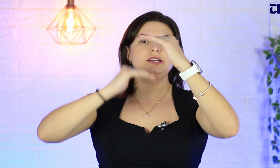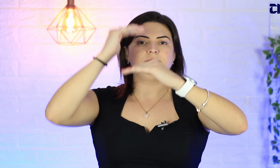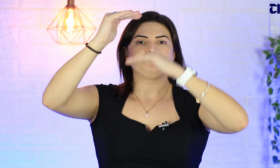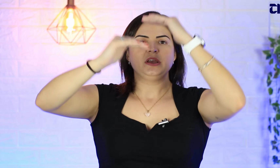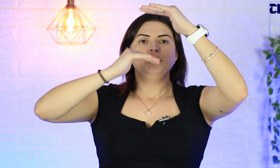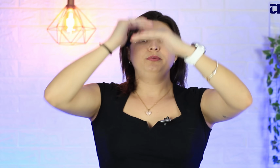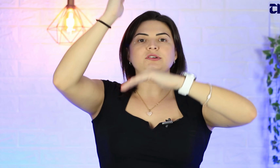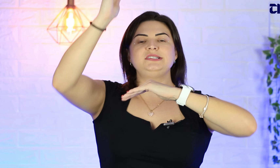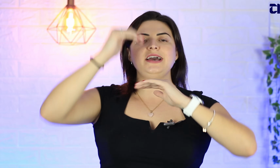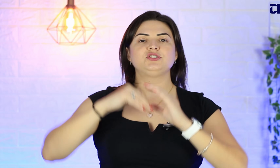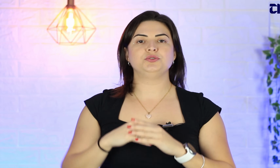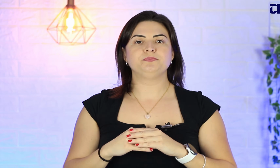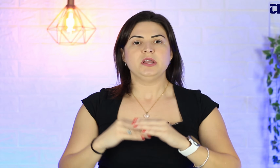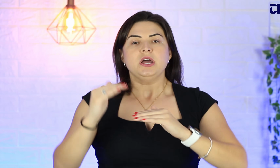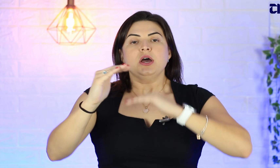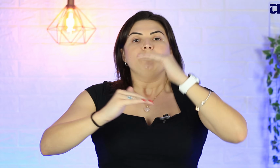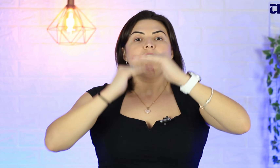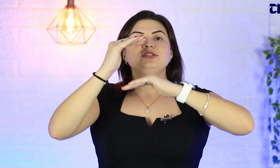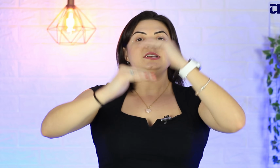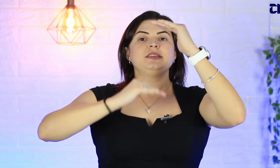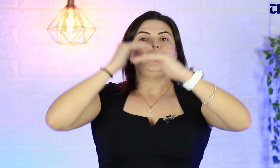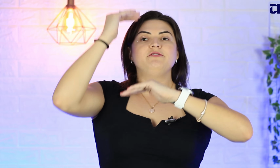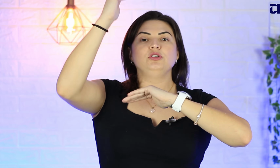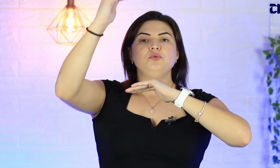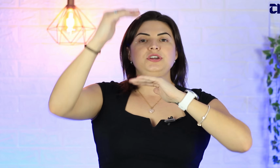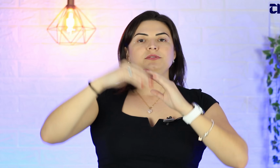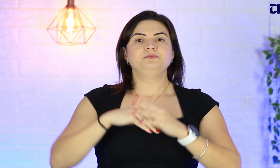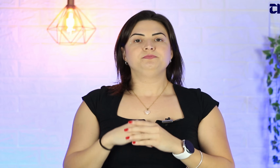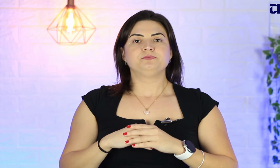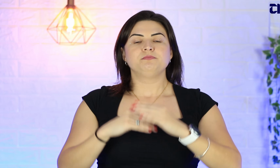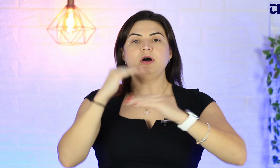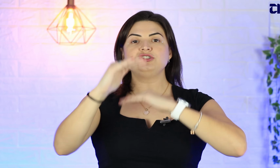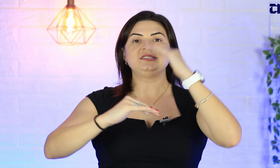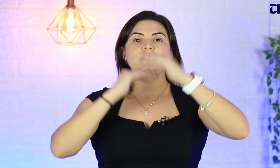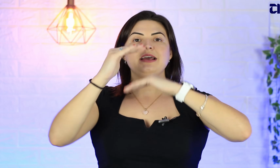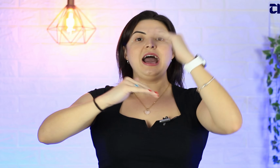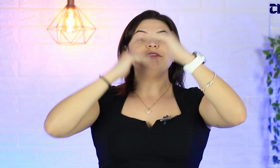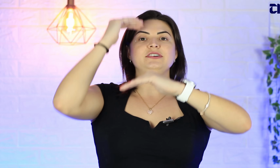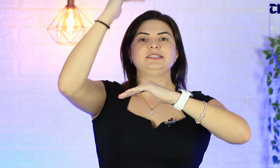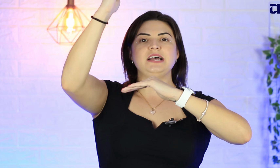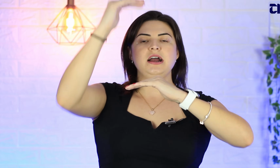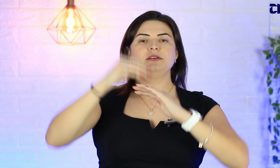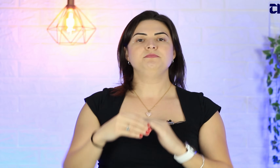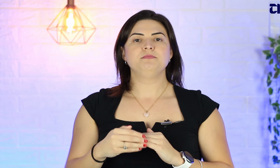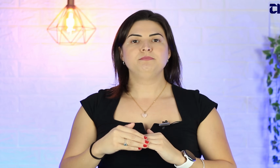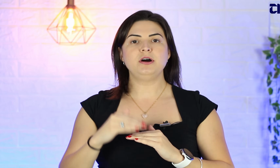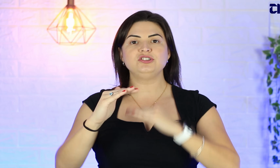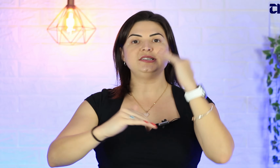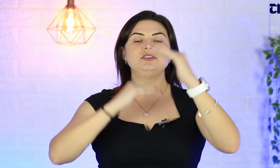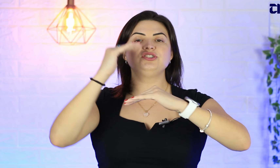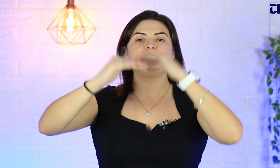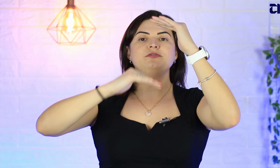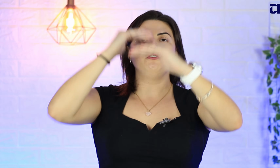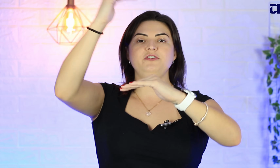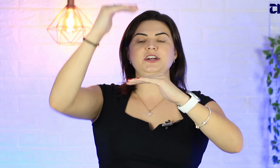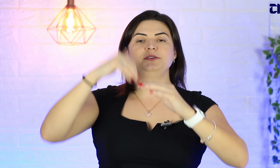ser processo. Pode ser evoluir. Pode ser avançar. Pode ser desenvolver.